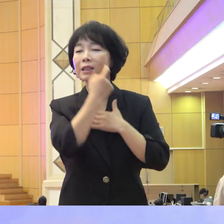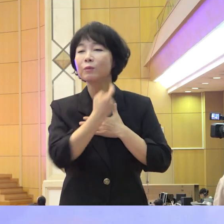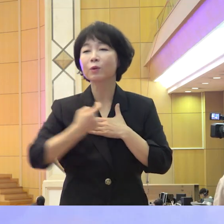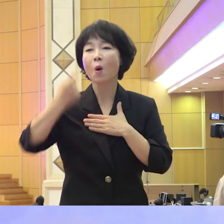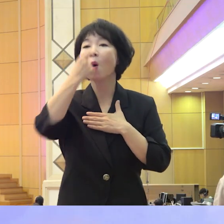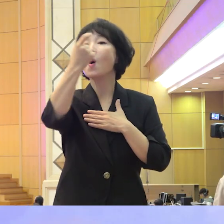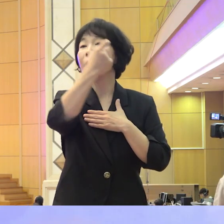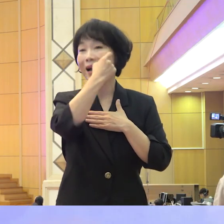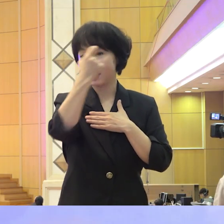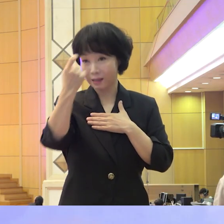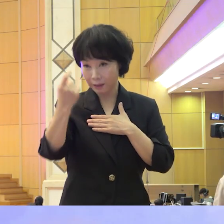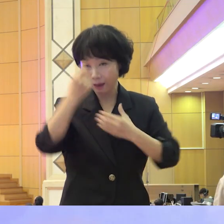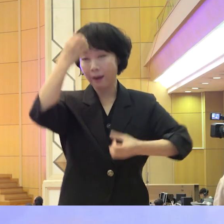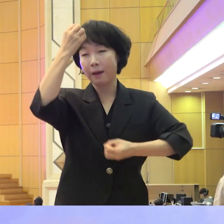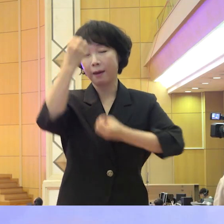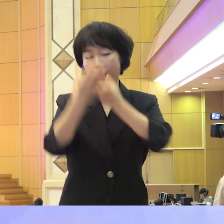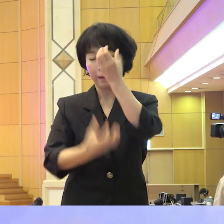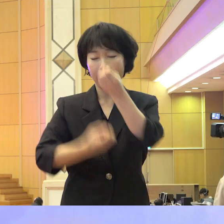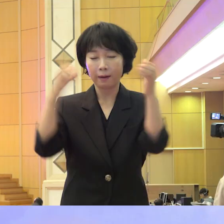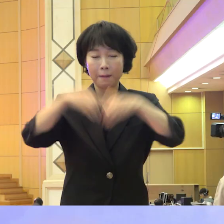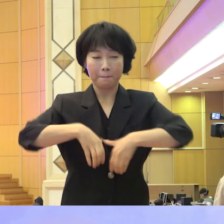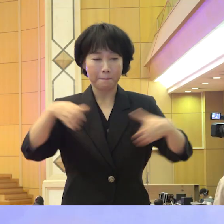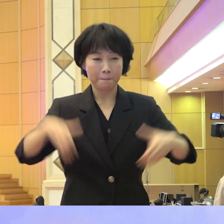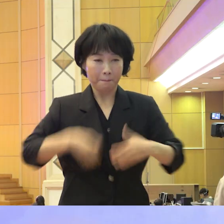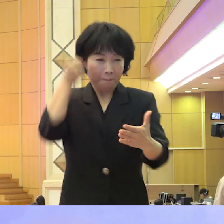날마다 입으로 강증해